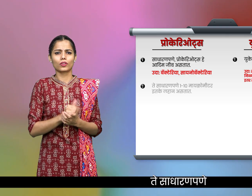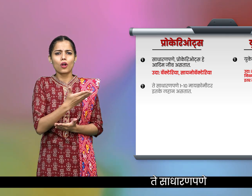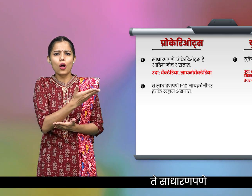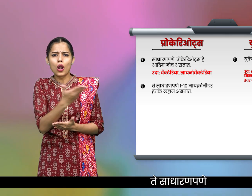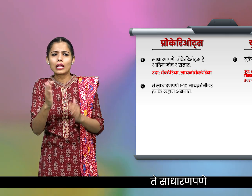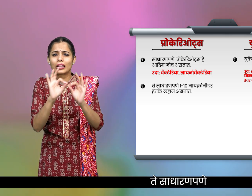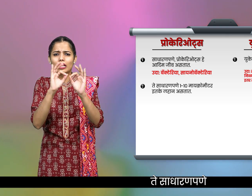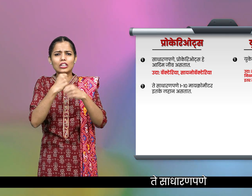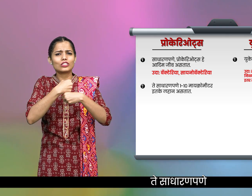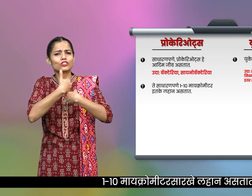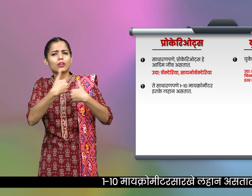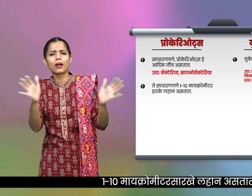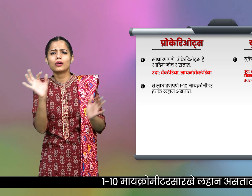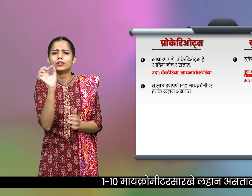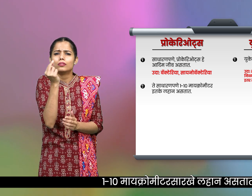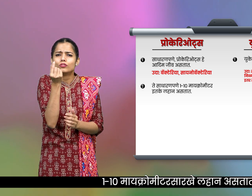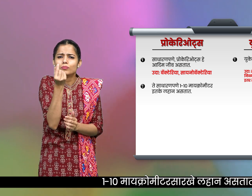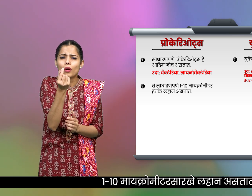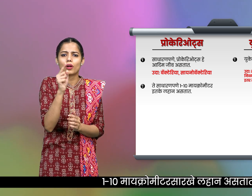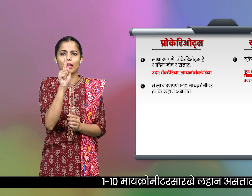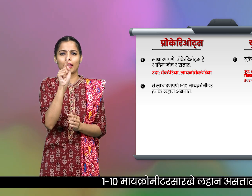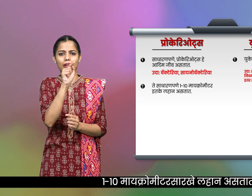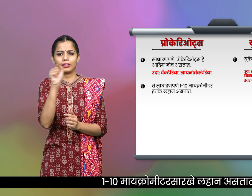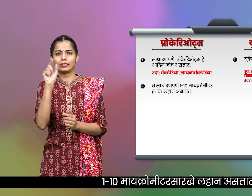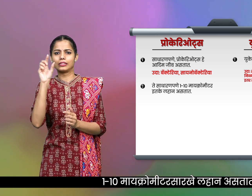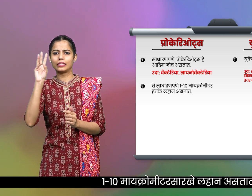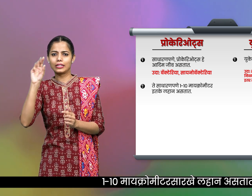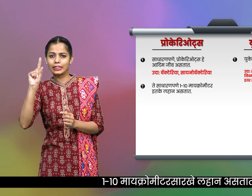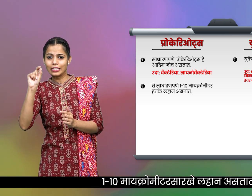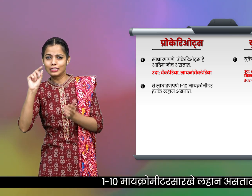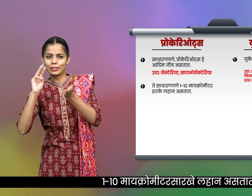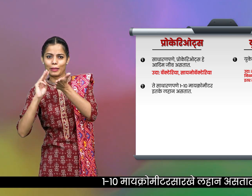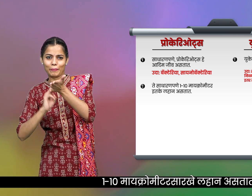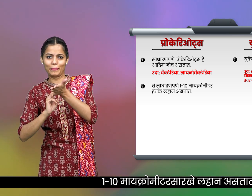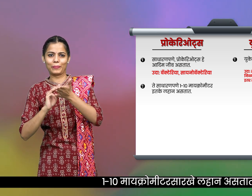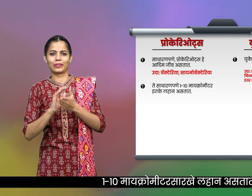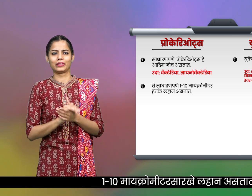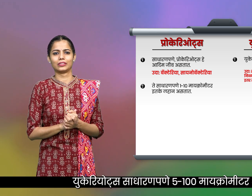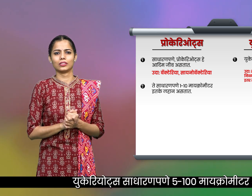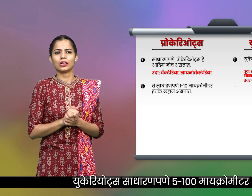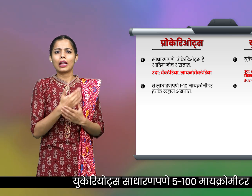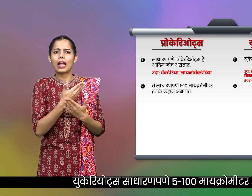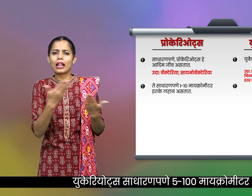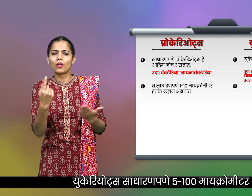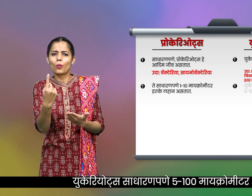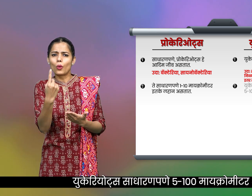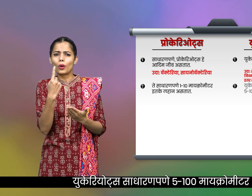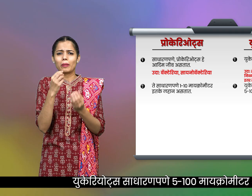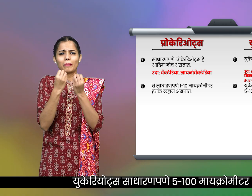जे साधारणपणे 1 ते 10 मायक्रोमीटर सारखे लहान असतात. युकॅरियोट्स साधारणपणे 5